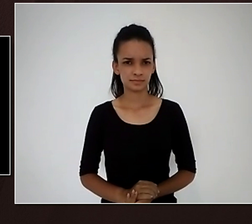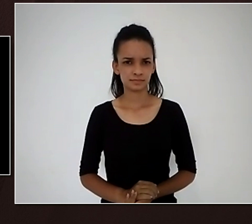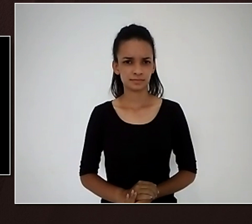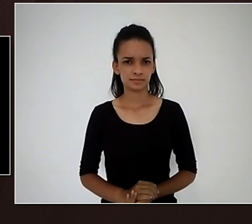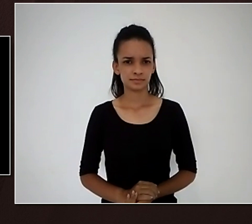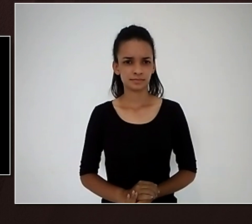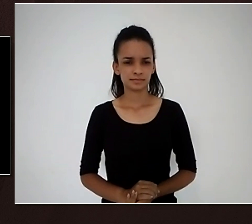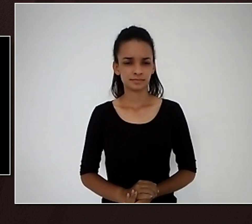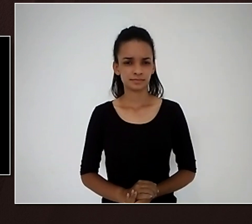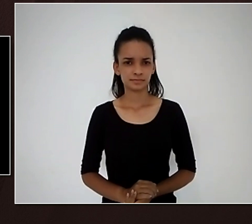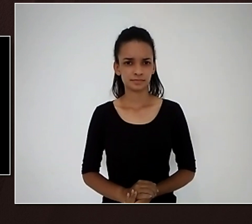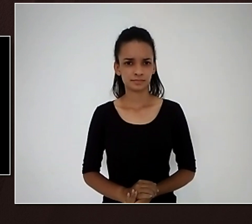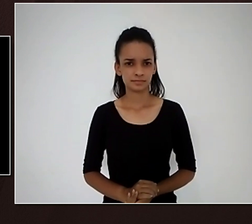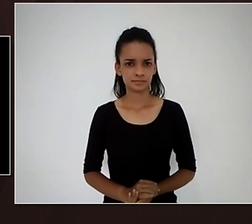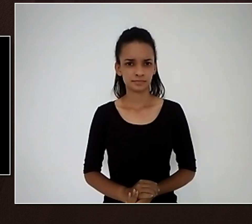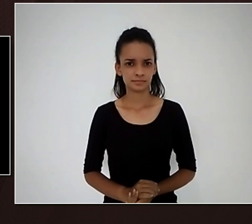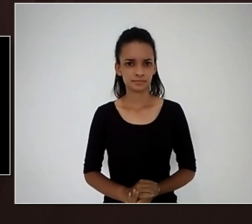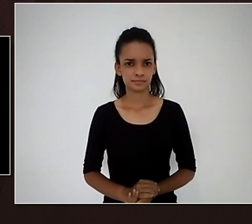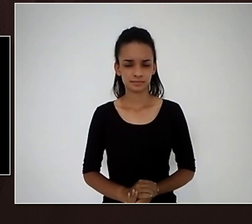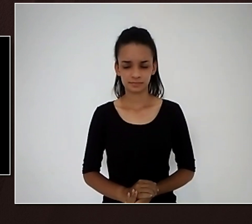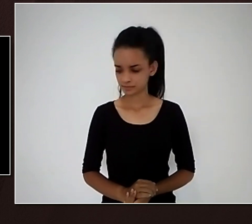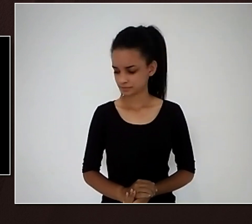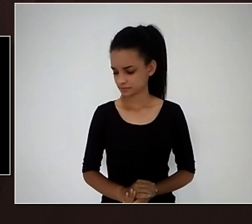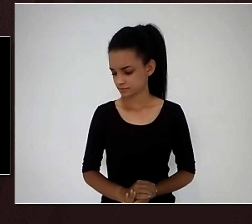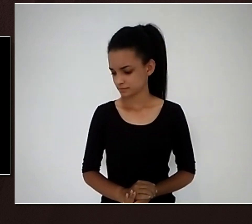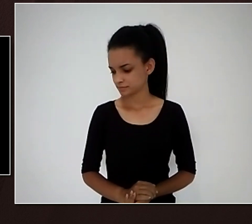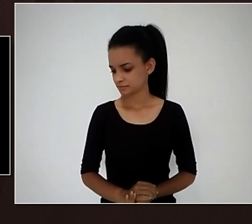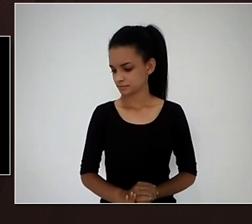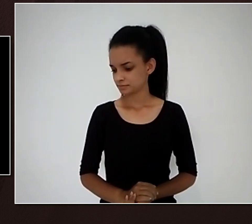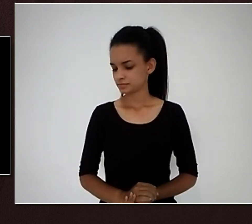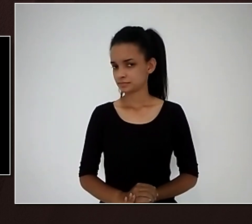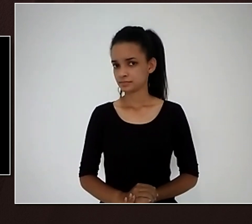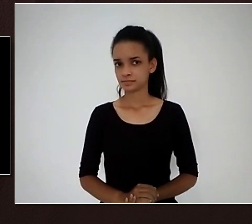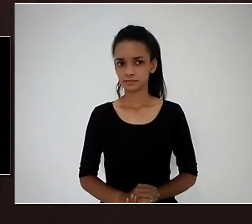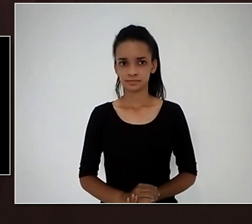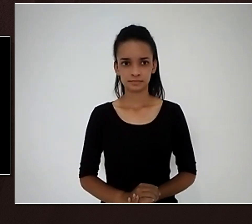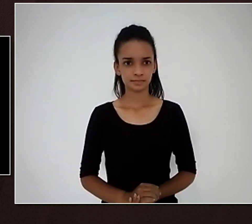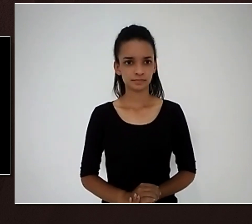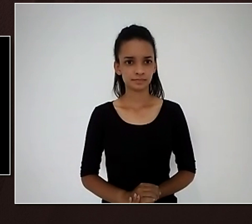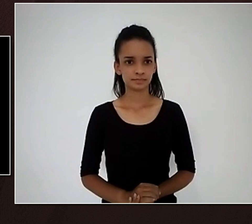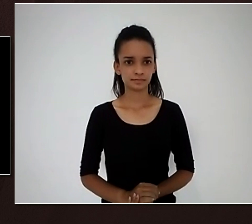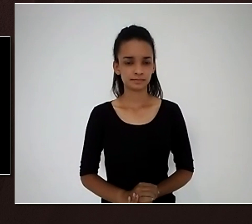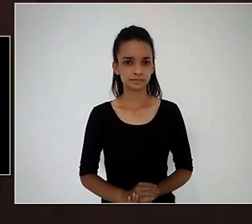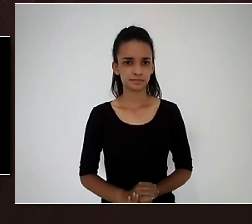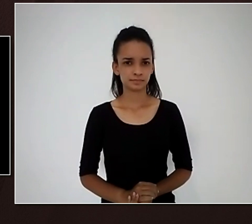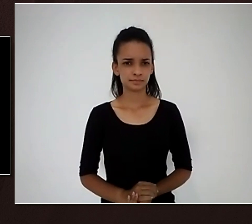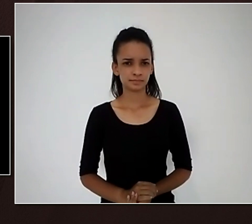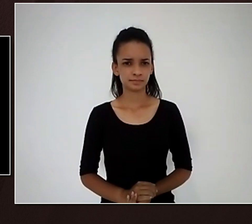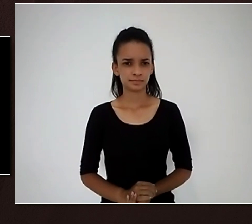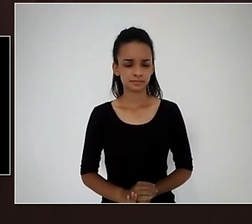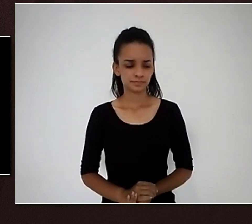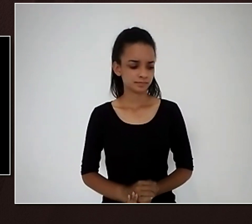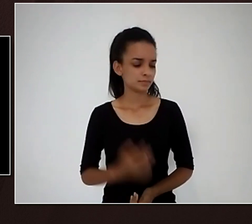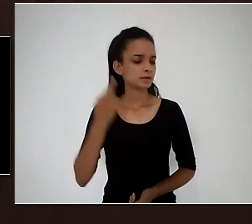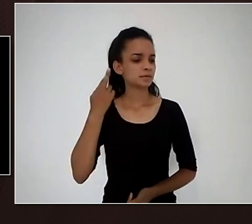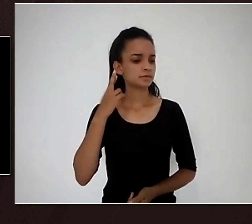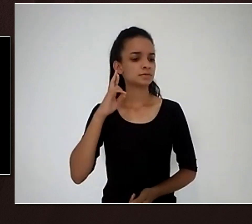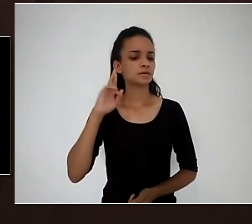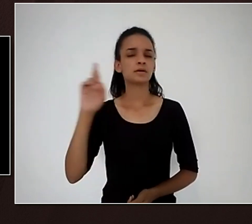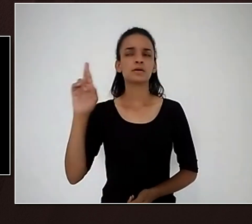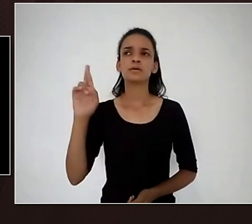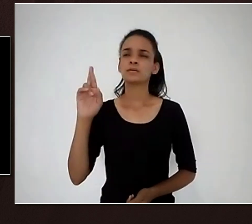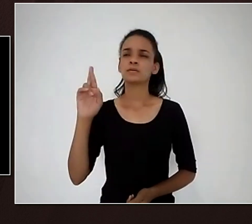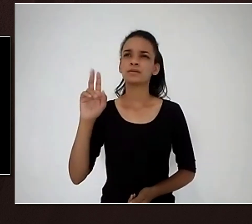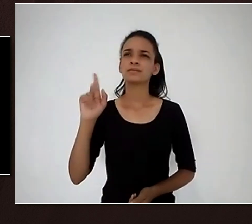a las personas, ¿no? Correr junto a este caballo blanco llevando la predicación del evangelio. Que el Señor realmente encuentre